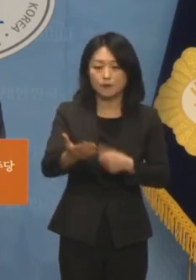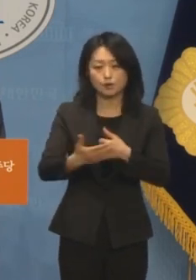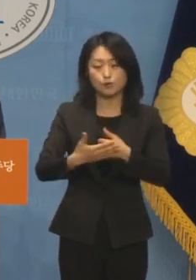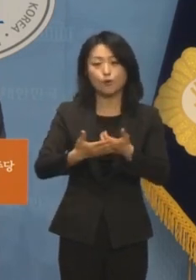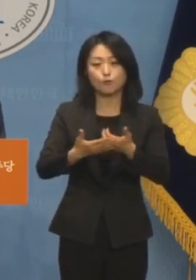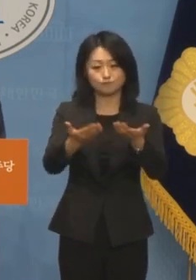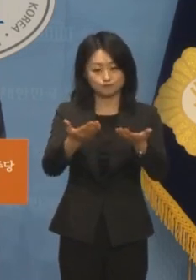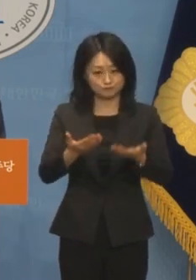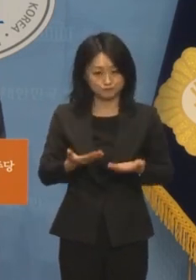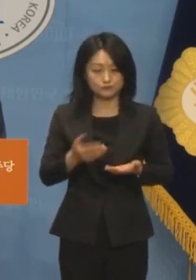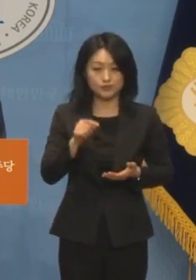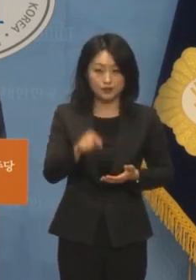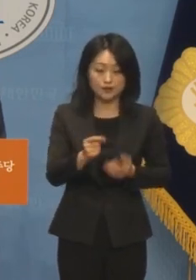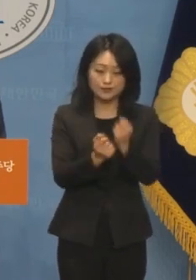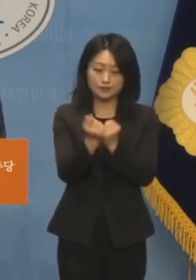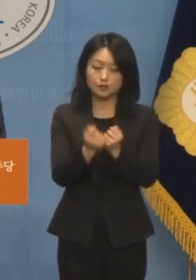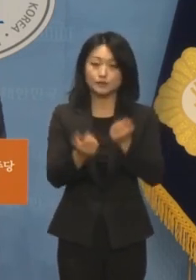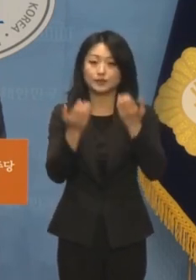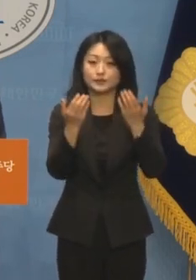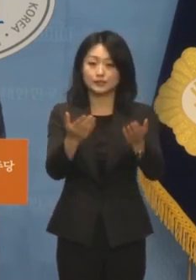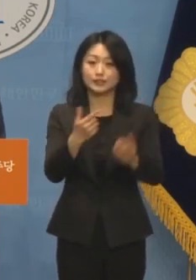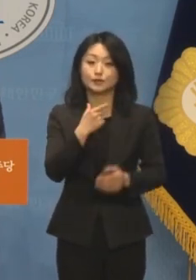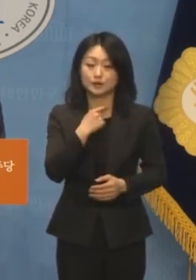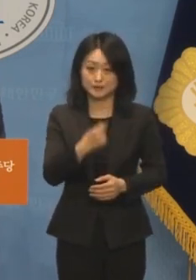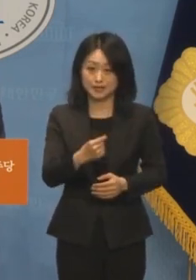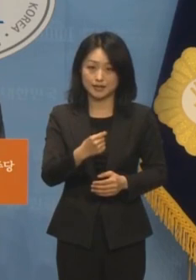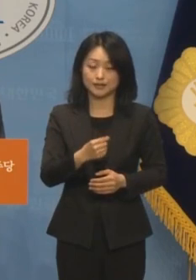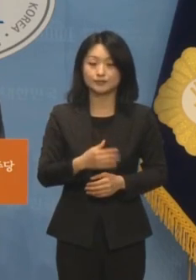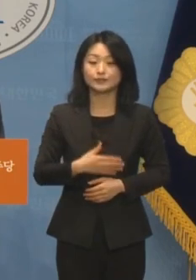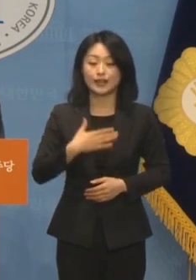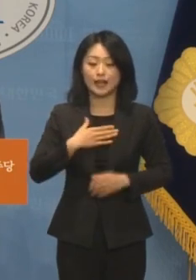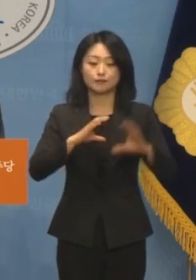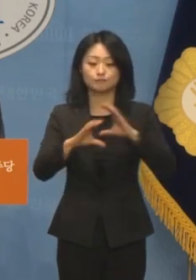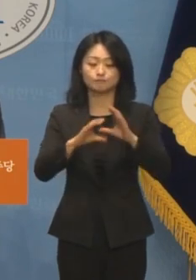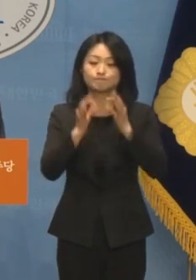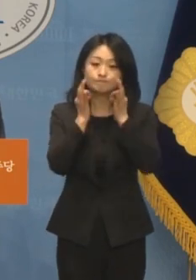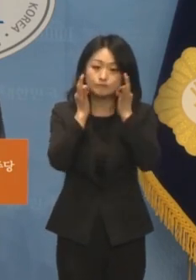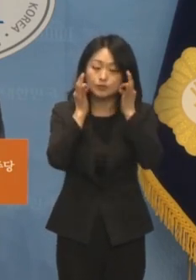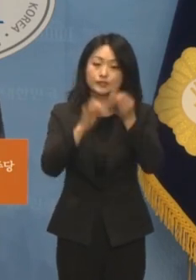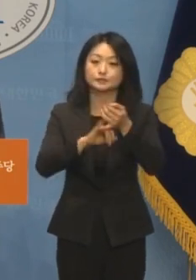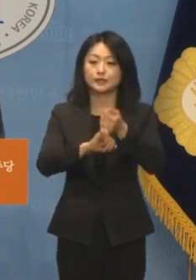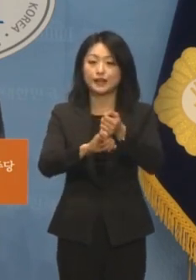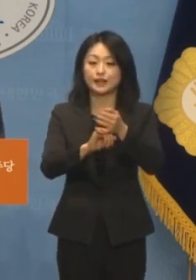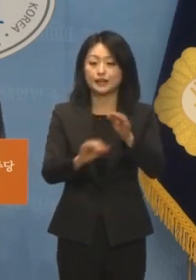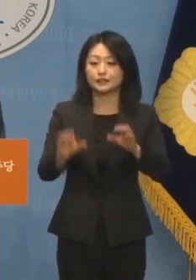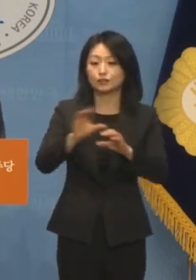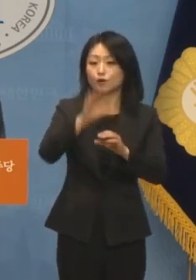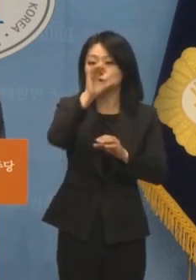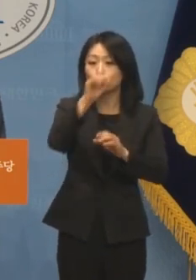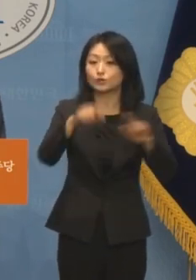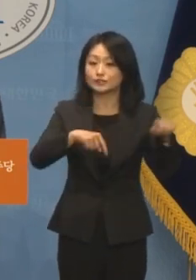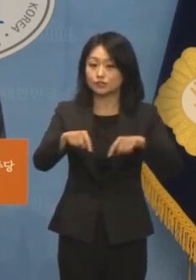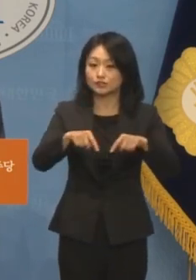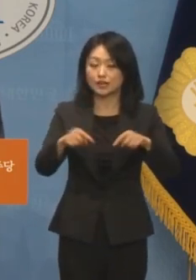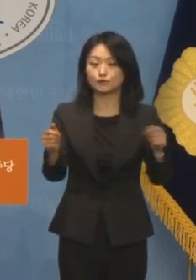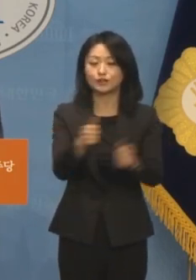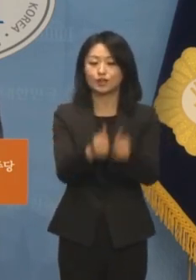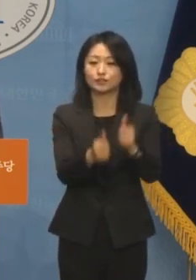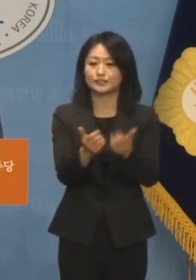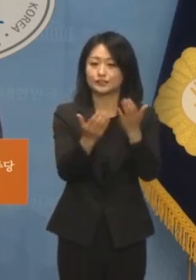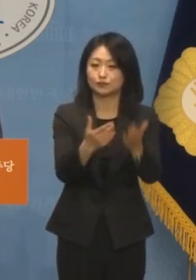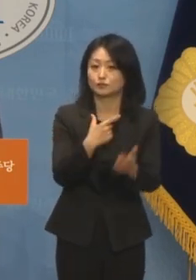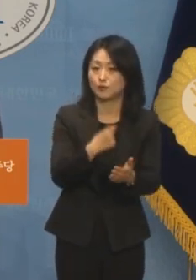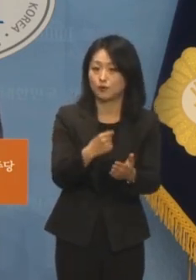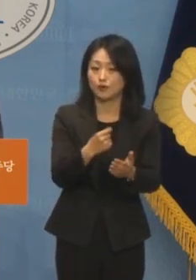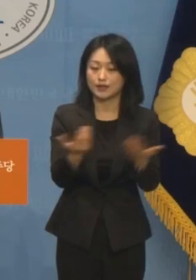것을 국민들에게 알려내고 소통할 것입니다. 더 좋은 정책으로 경쟁하고 더 많이